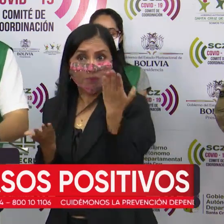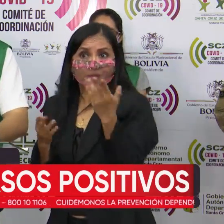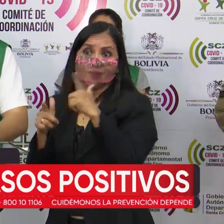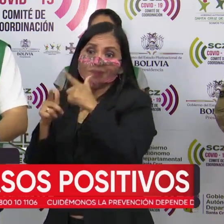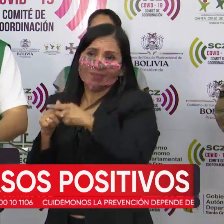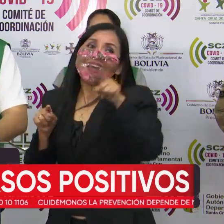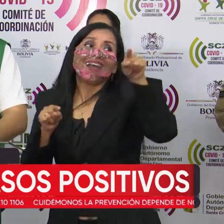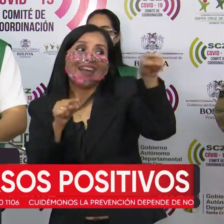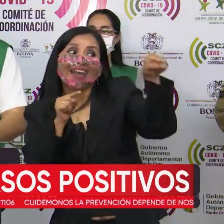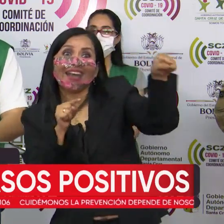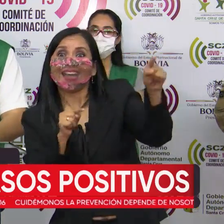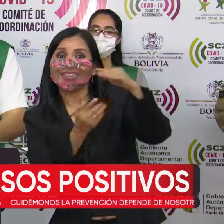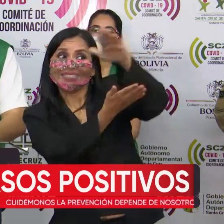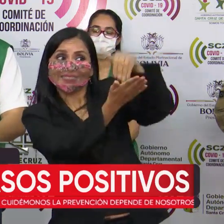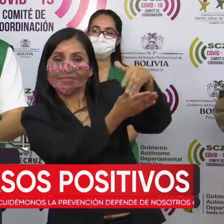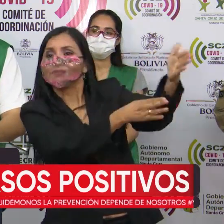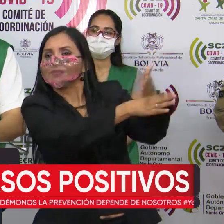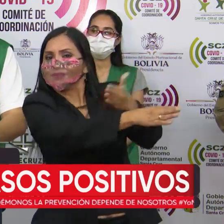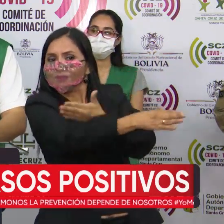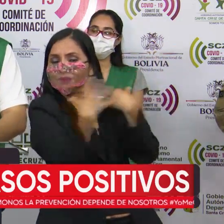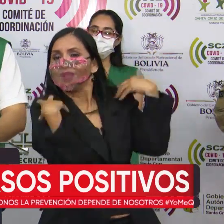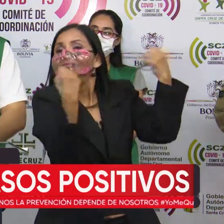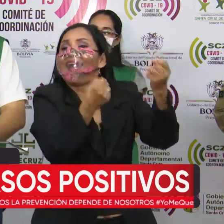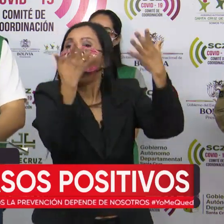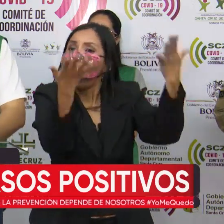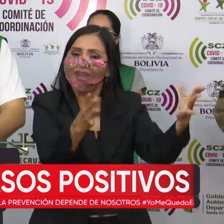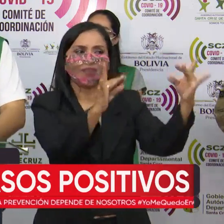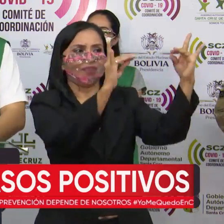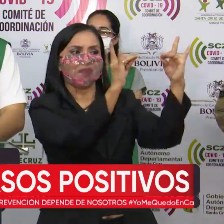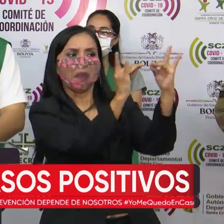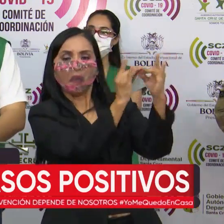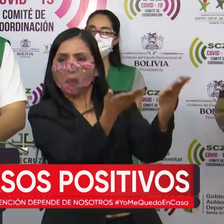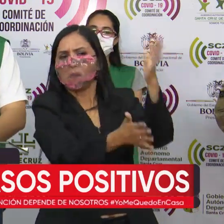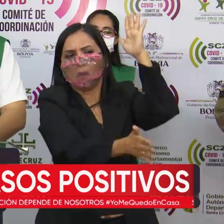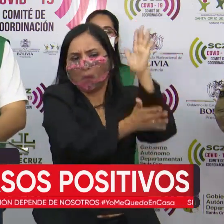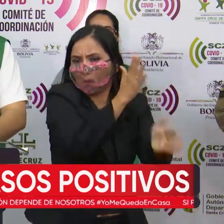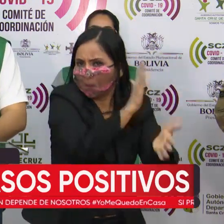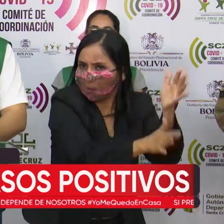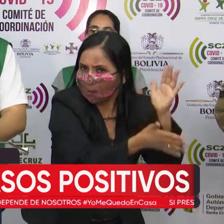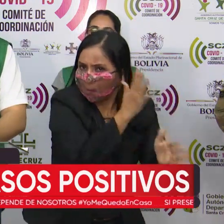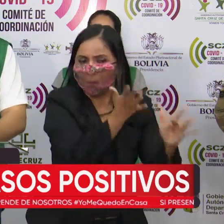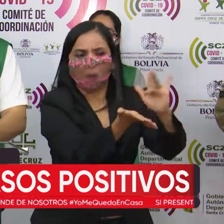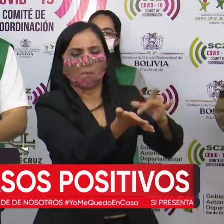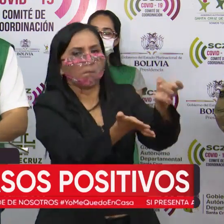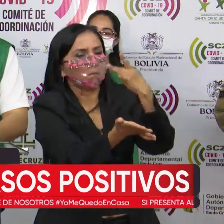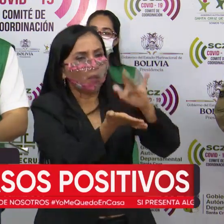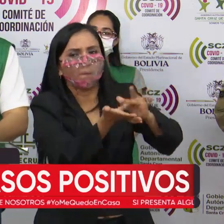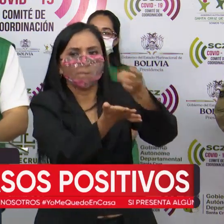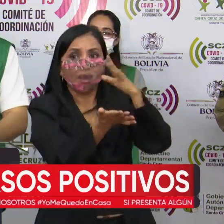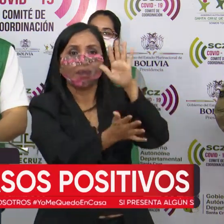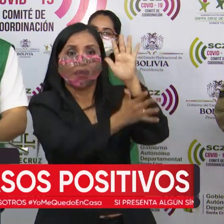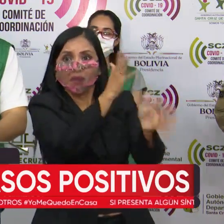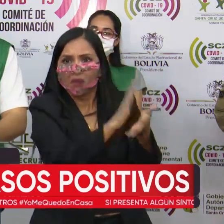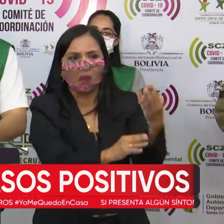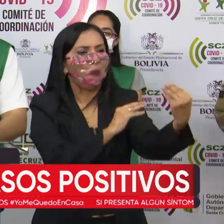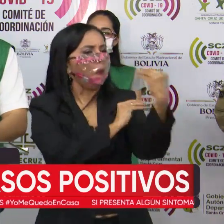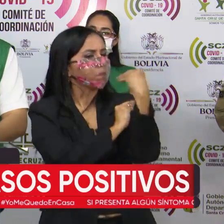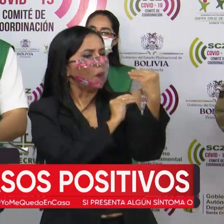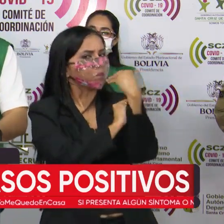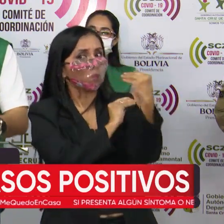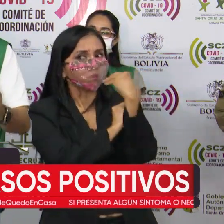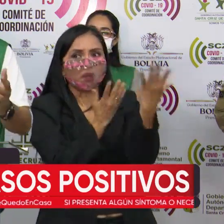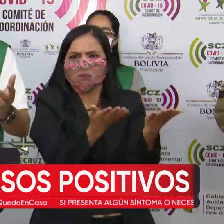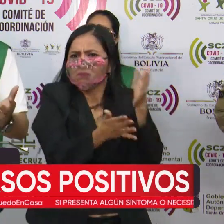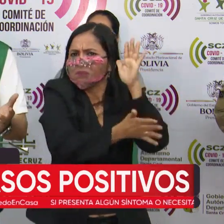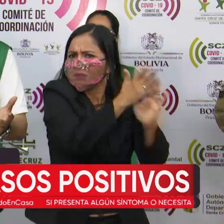centros de recuperación sí lo tienen. Camas, todo es gratuito, medicamentos gratuitos, alimentación gratuita